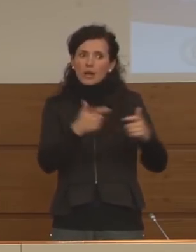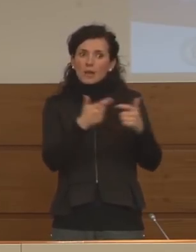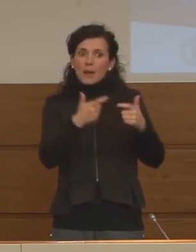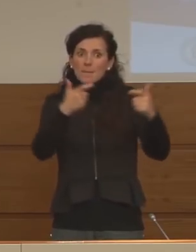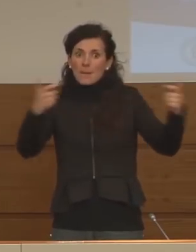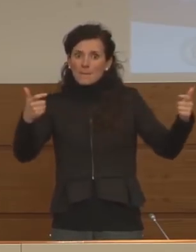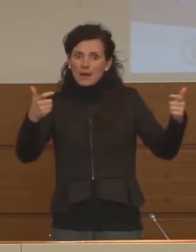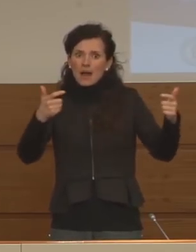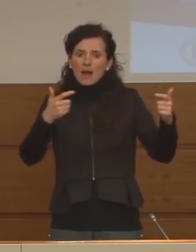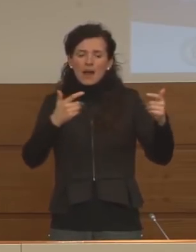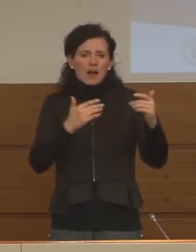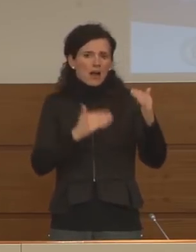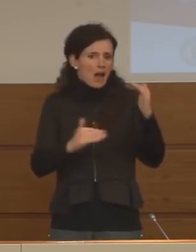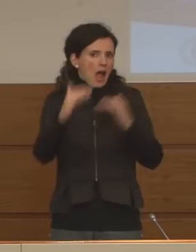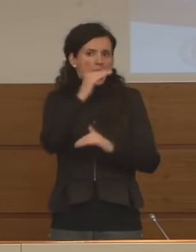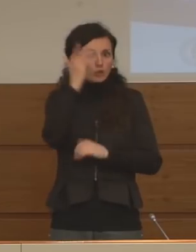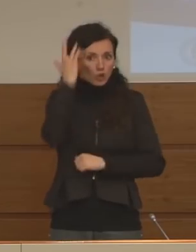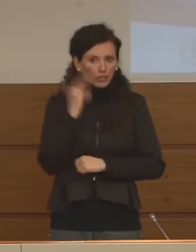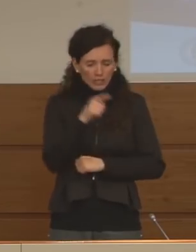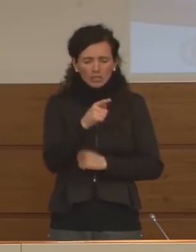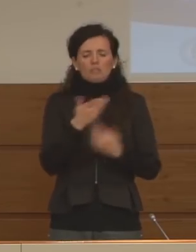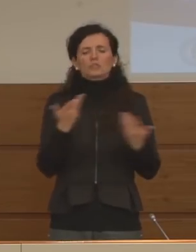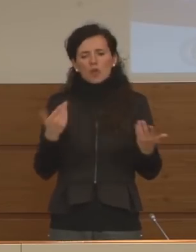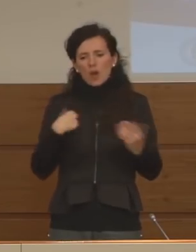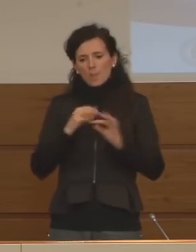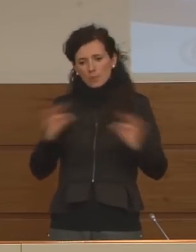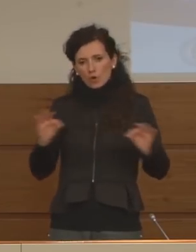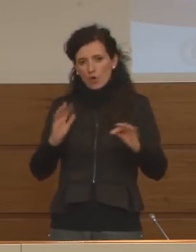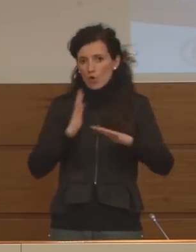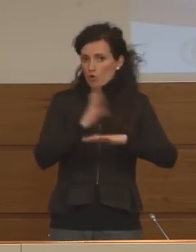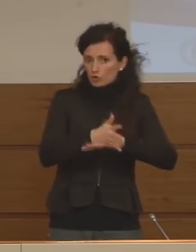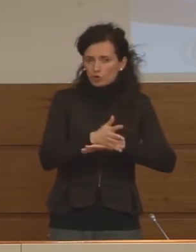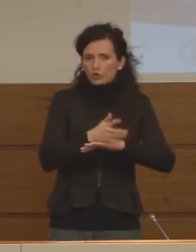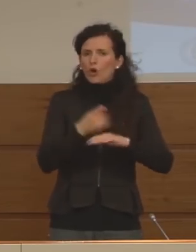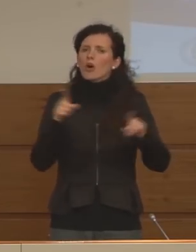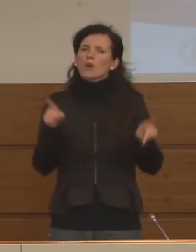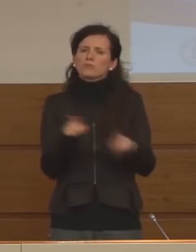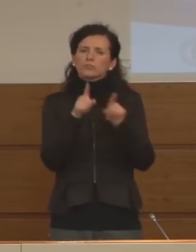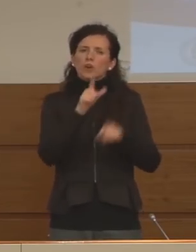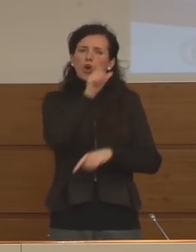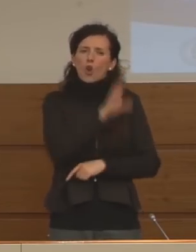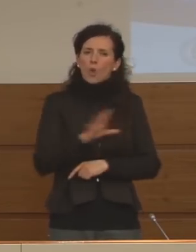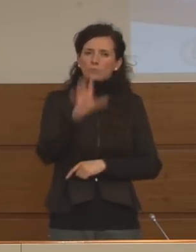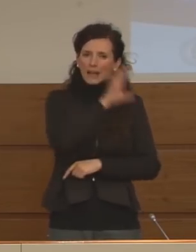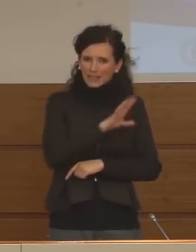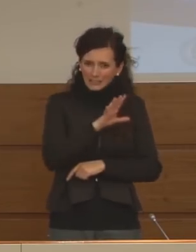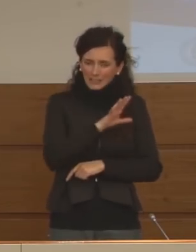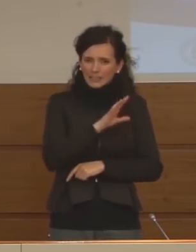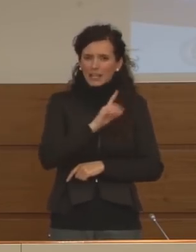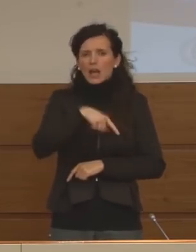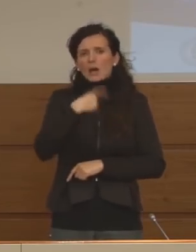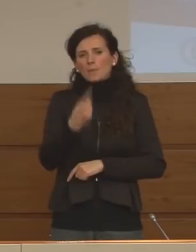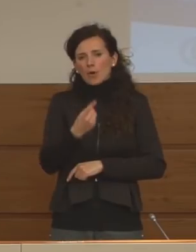maggiore come lei sa anzitutto in lombardia e poi nelle regioni settentrionali e